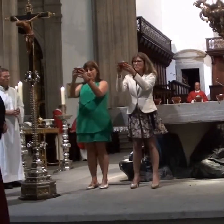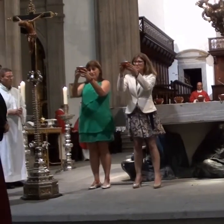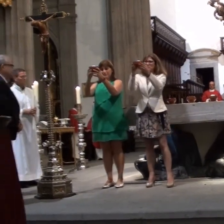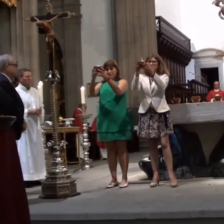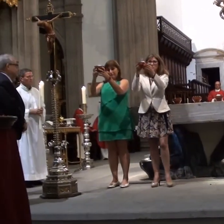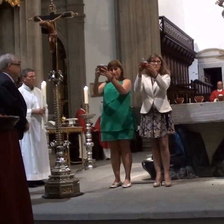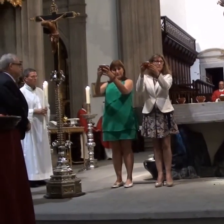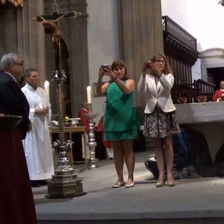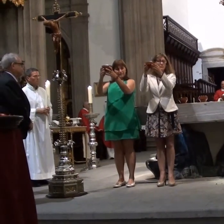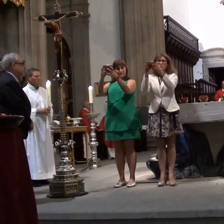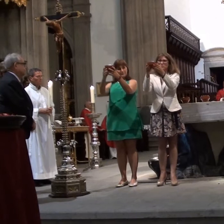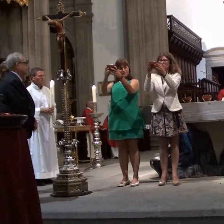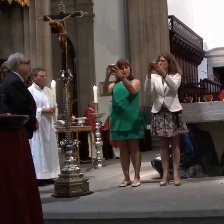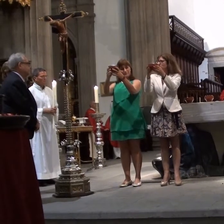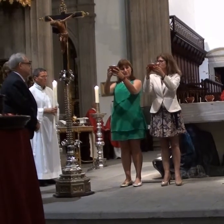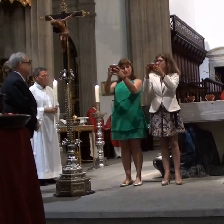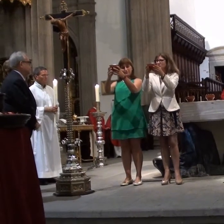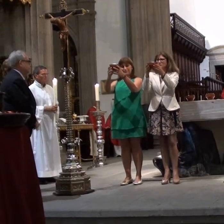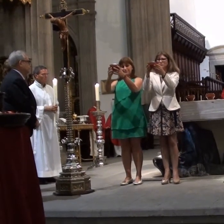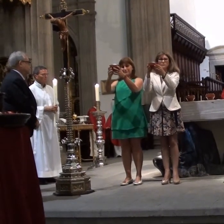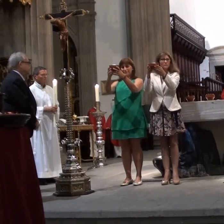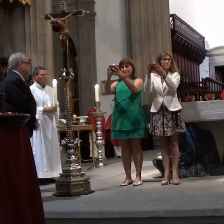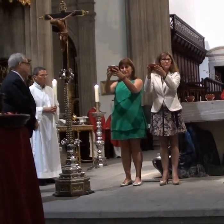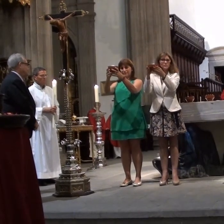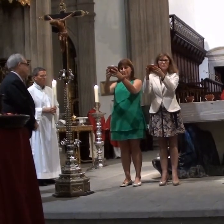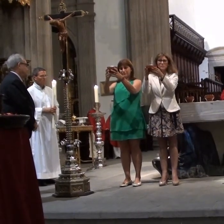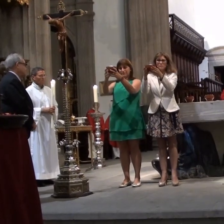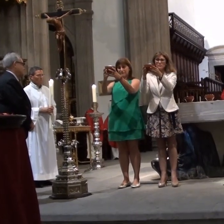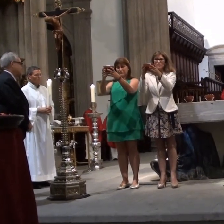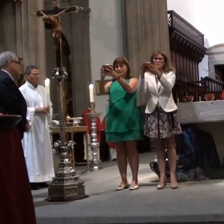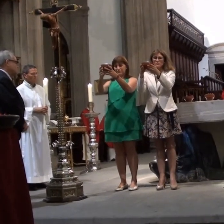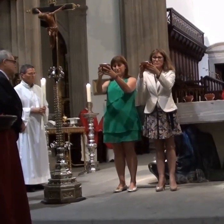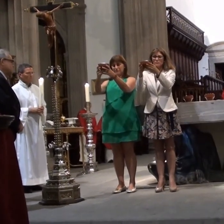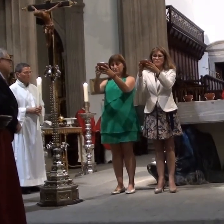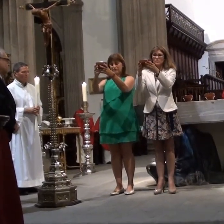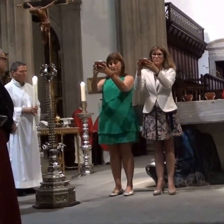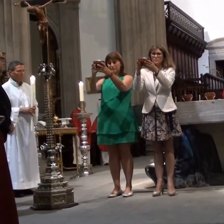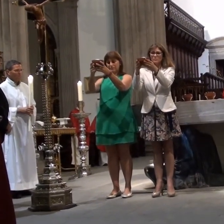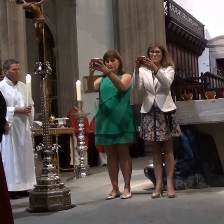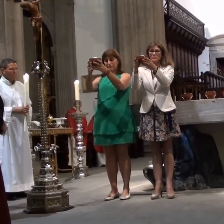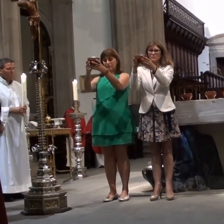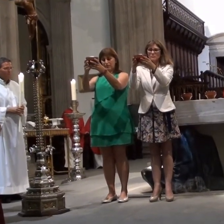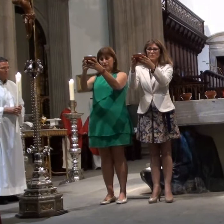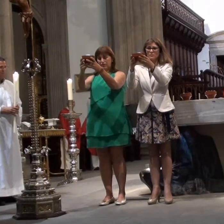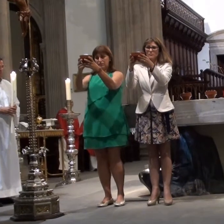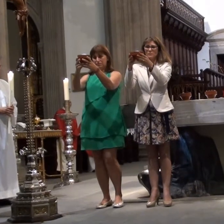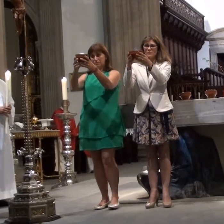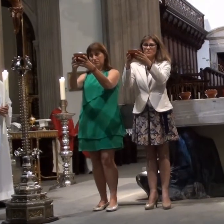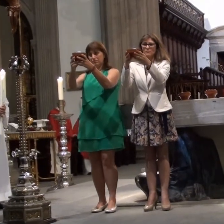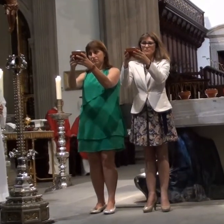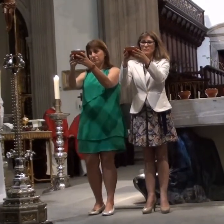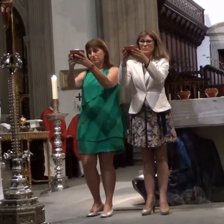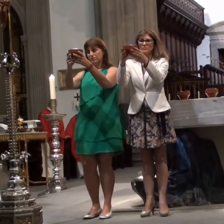que necesite en los caminos de eliminaréis cumplir a los hombres de nuestra esperanza a